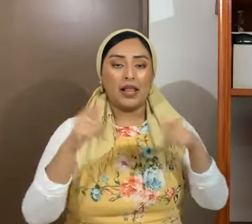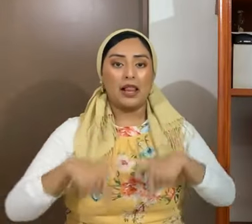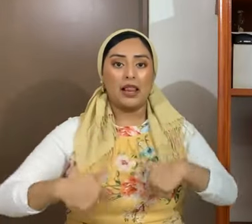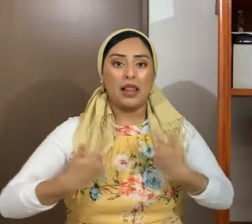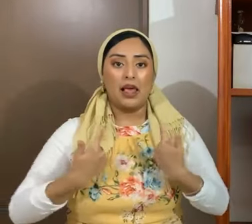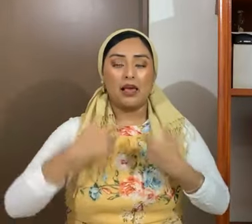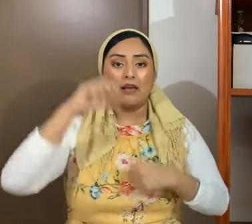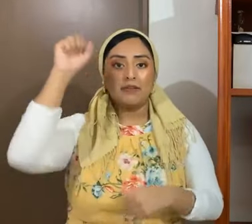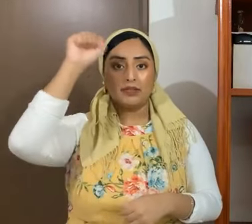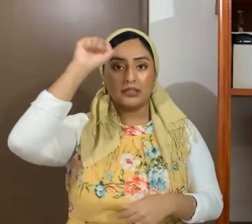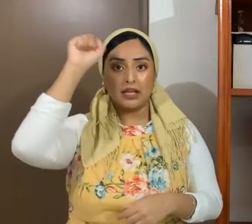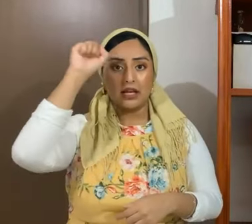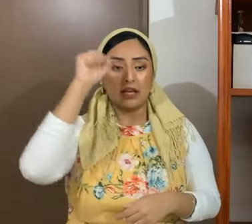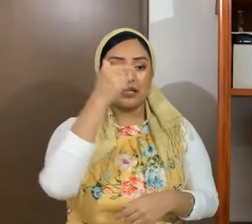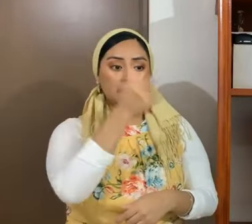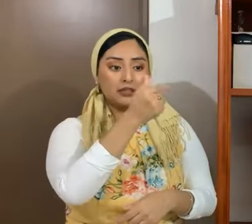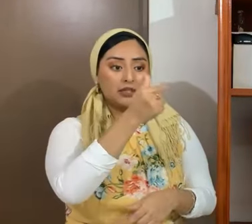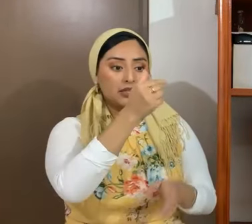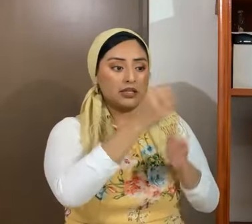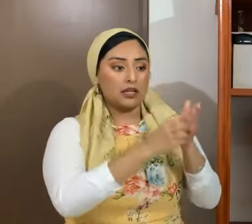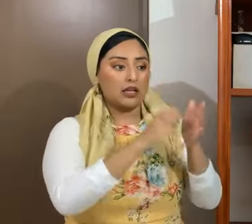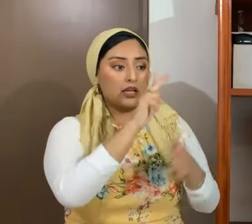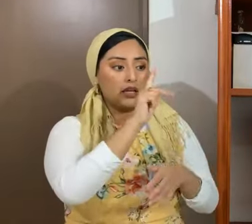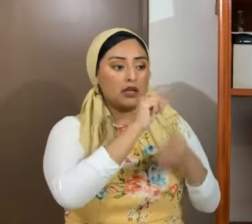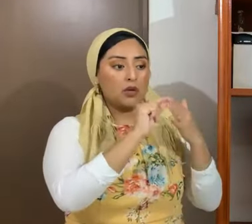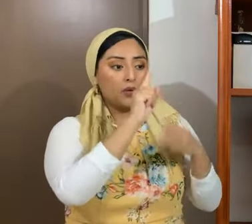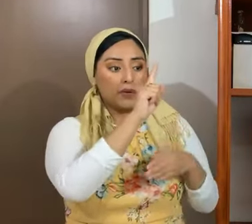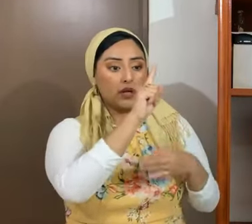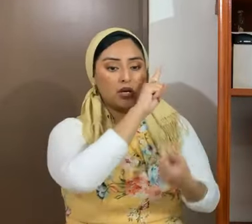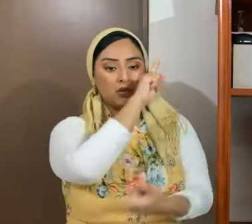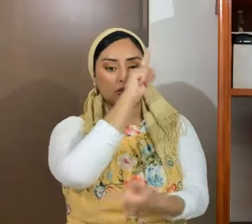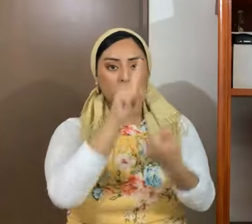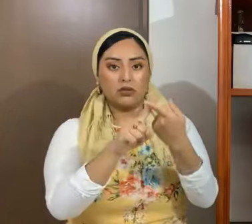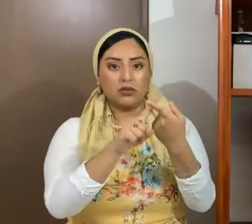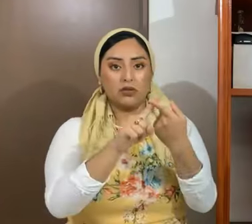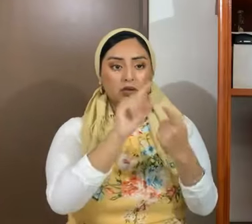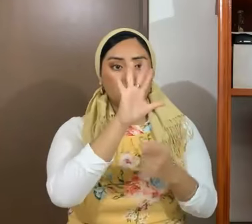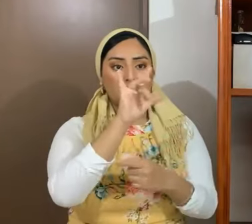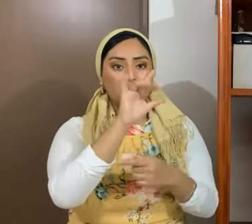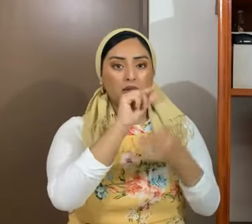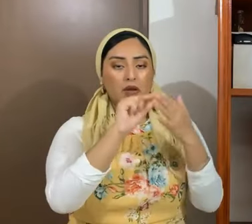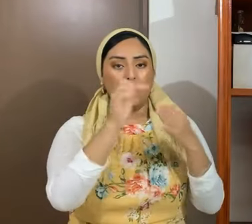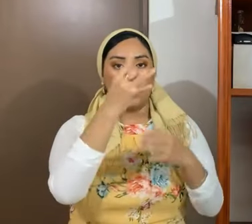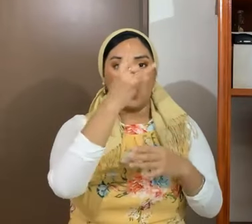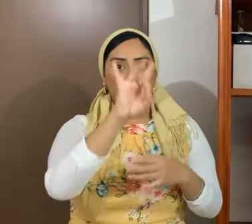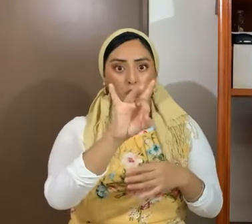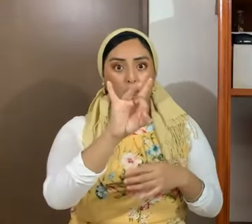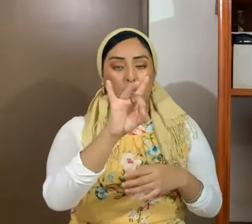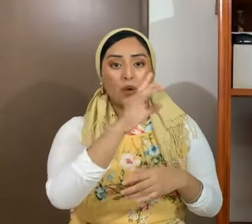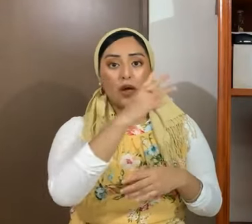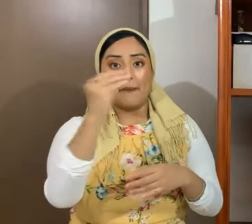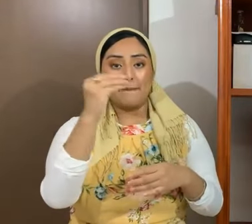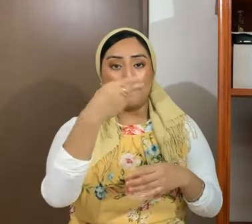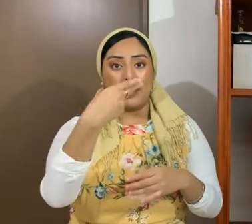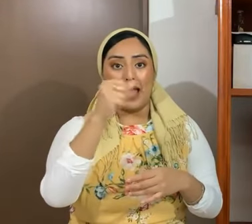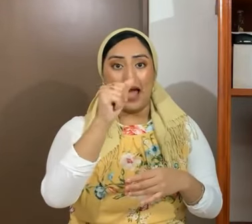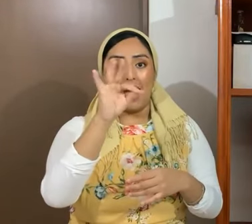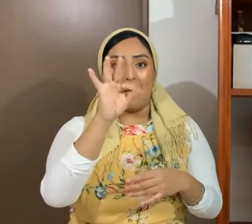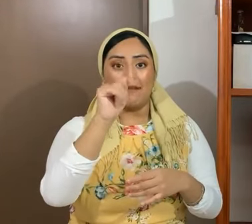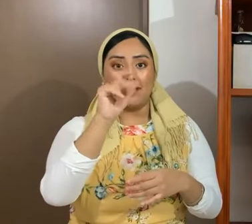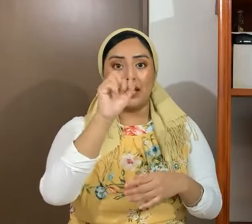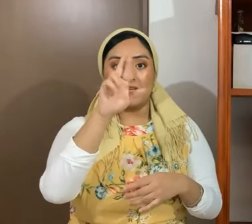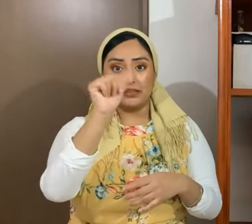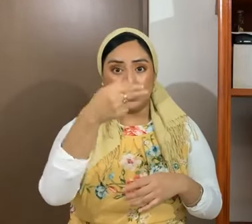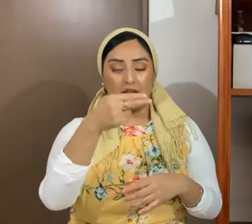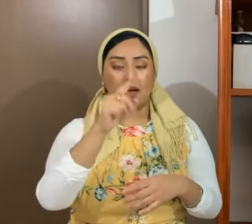Haye Sara de Bereshit, de Génesis 23.1 al 25.18. Y la conclusión, la